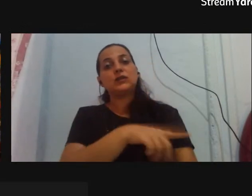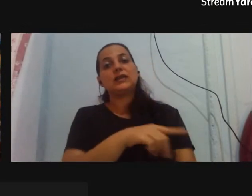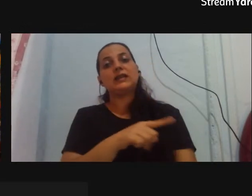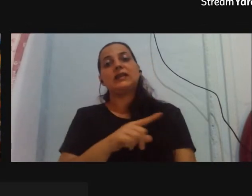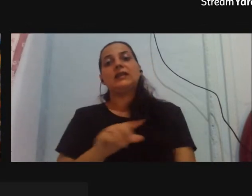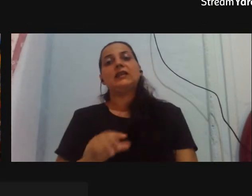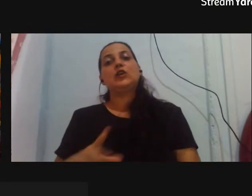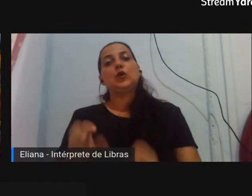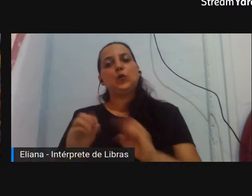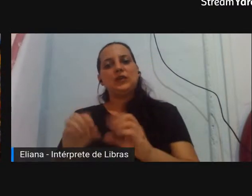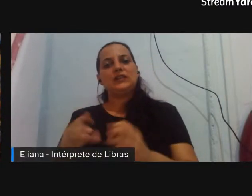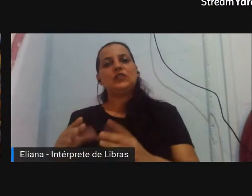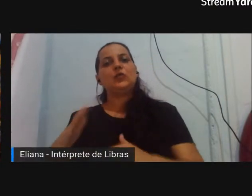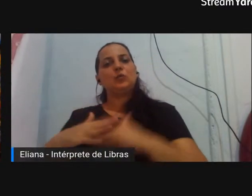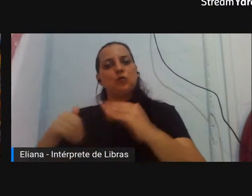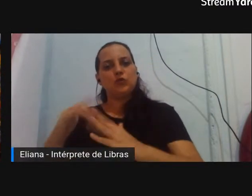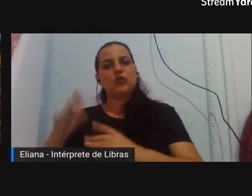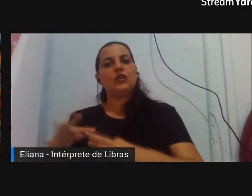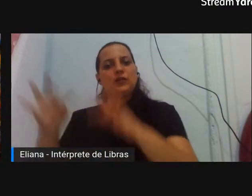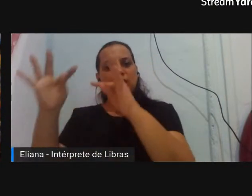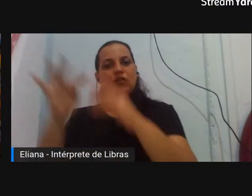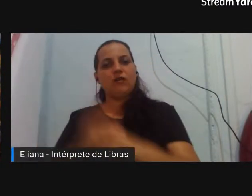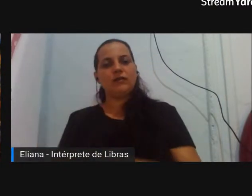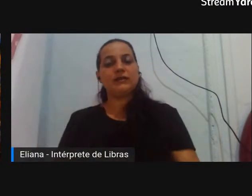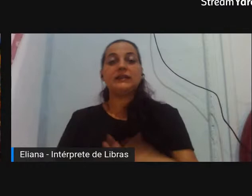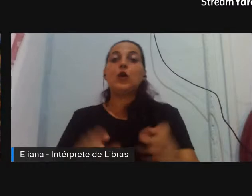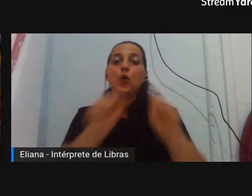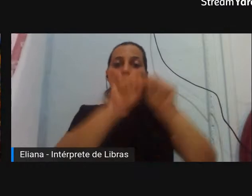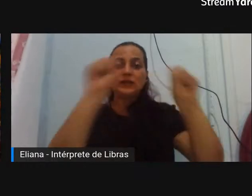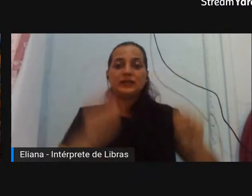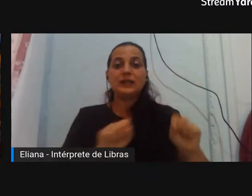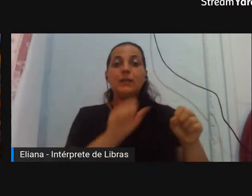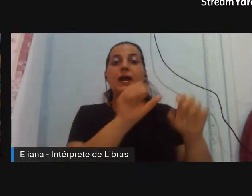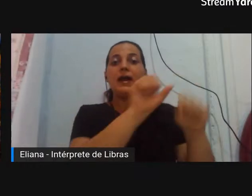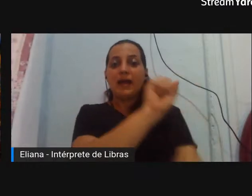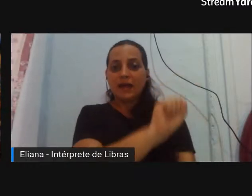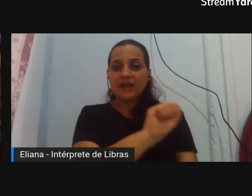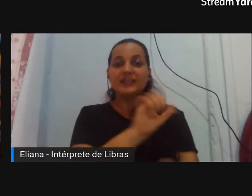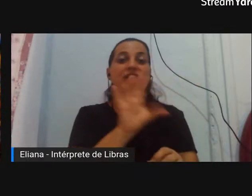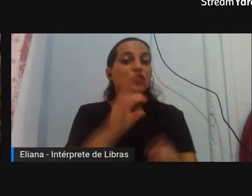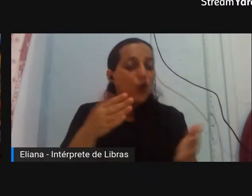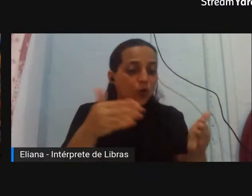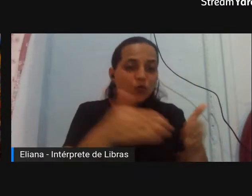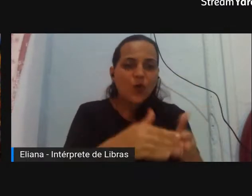portanto, é obrigado a ser um bom trabalho. Mas o sistema S forma mão de obra para o capital.